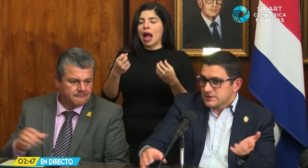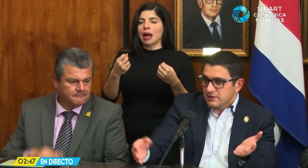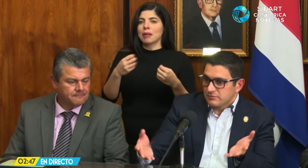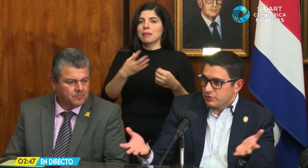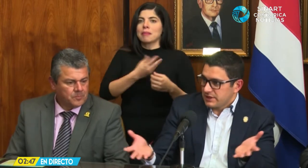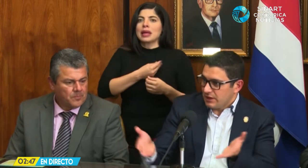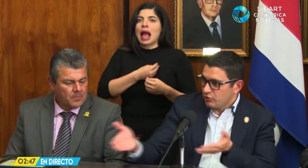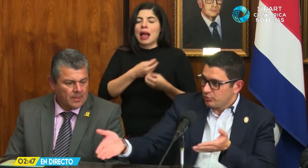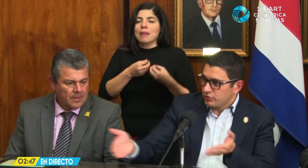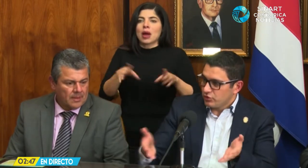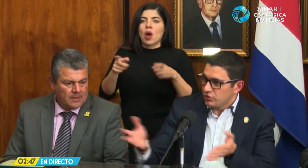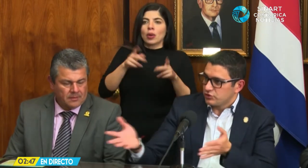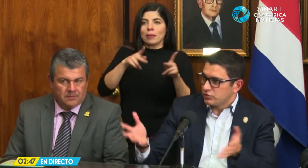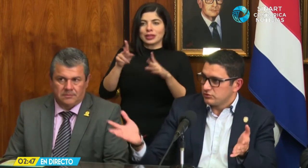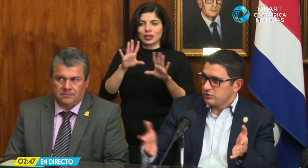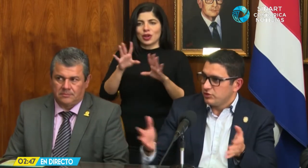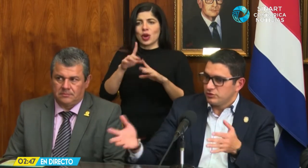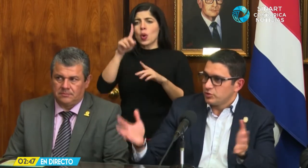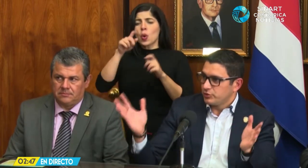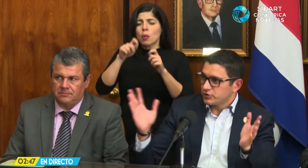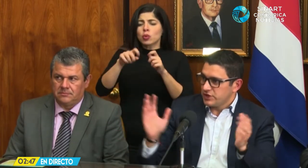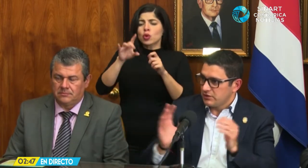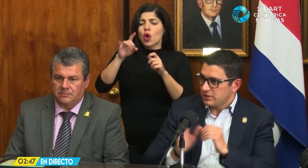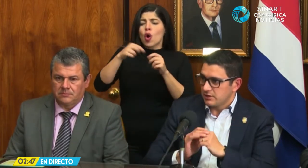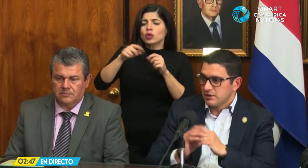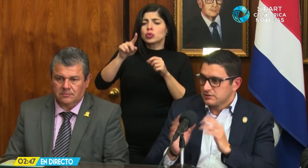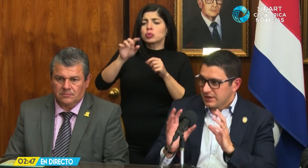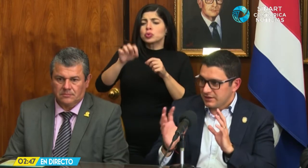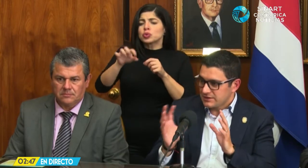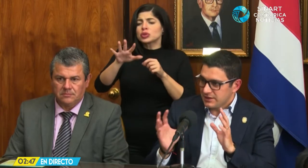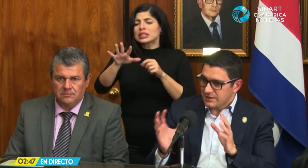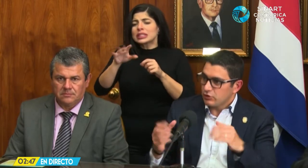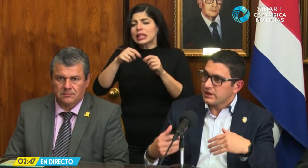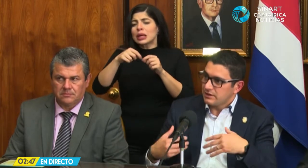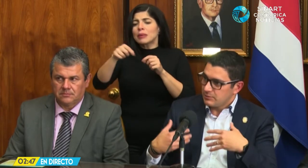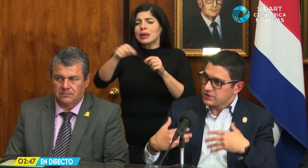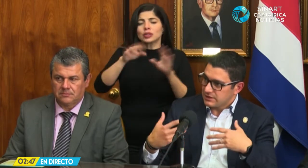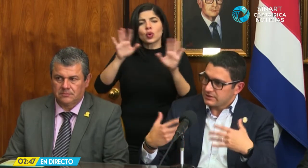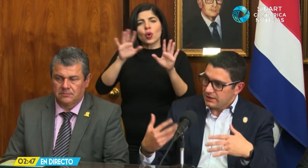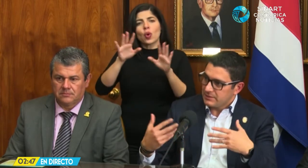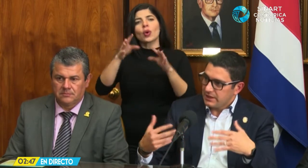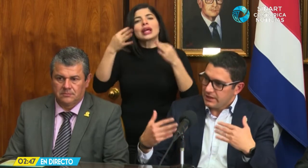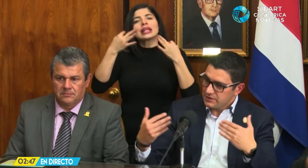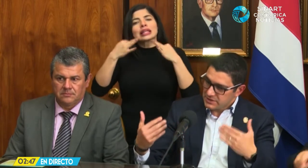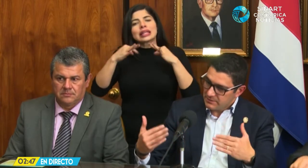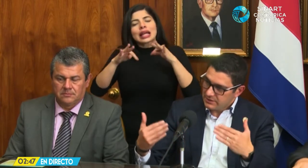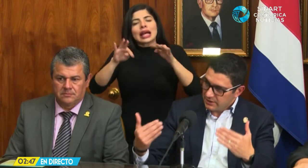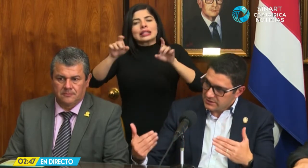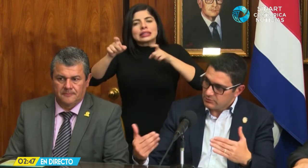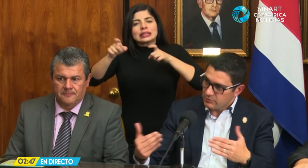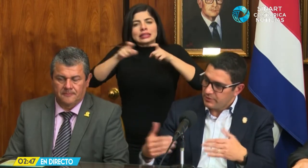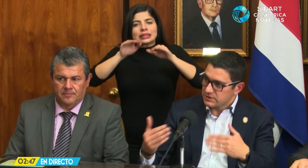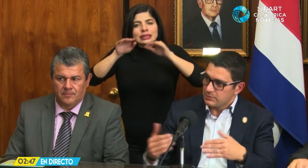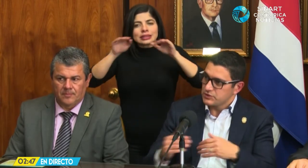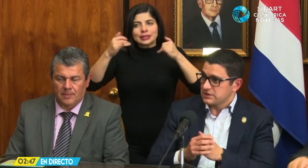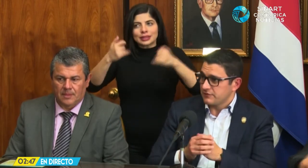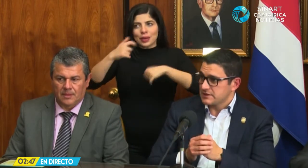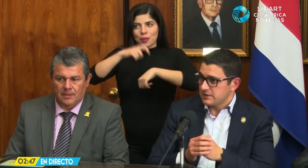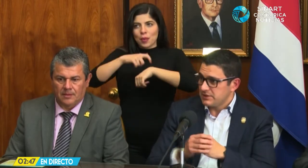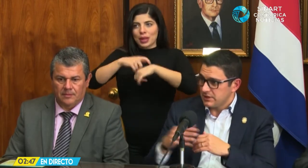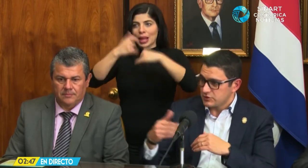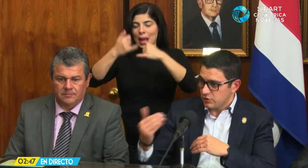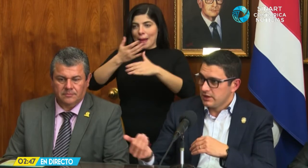digo, no es que porque ya 1,8 o 1,5 y que, o sea, es algo que tenemos que tratar de manejar, especialmente en este momento que estamos